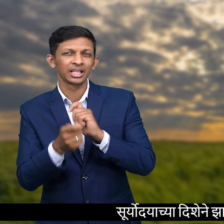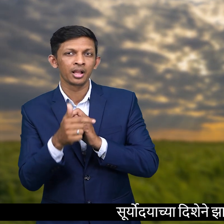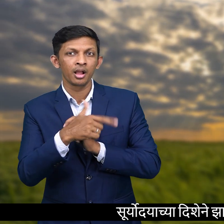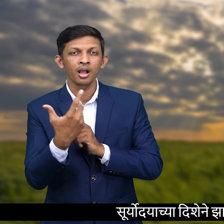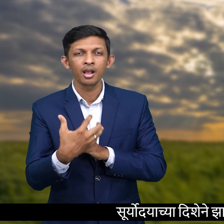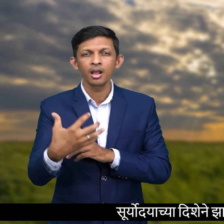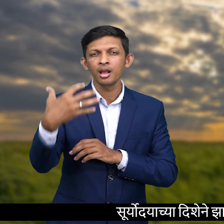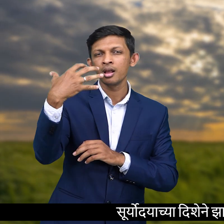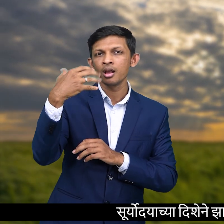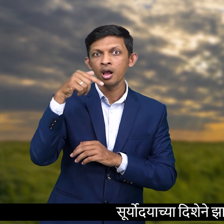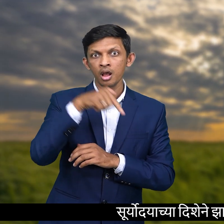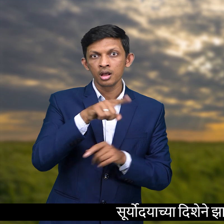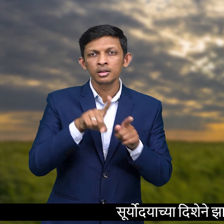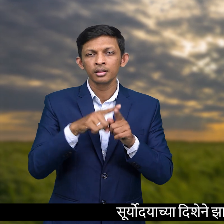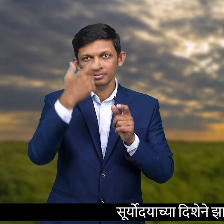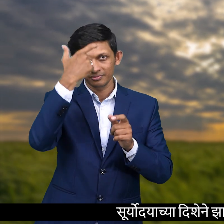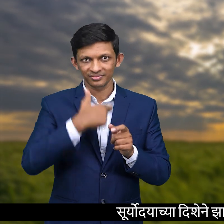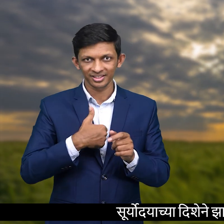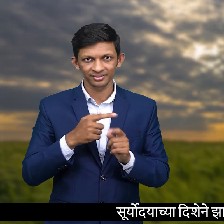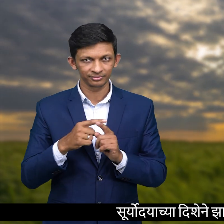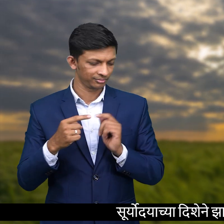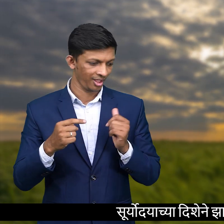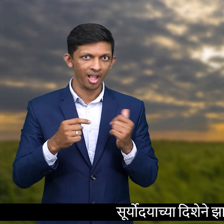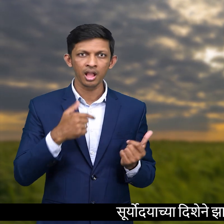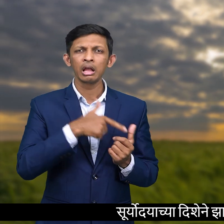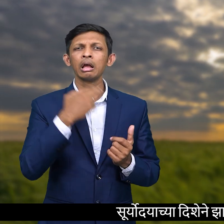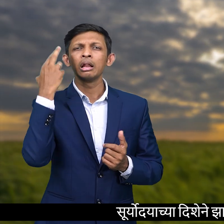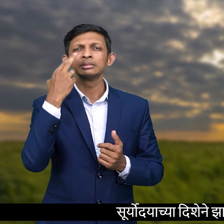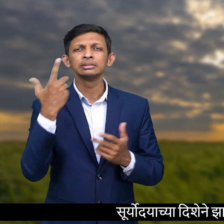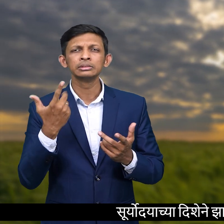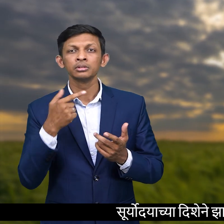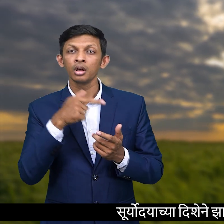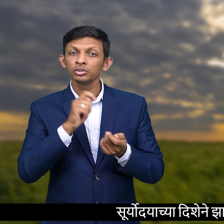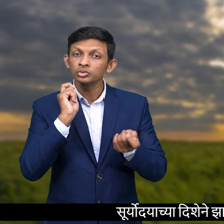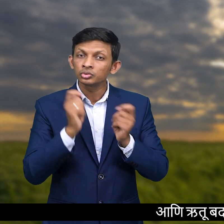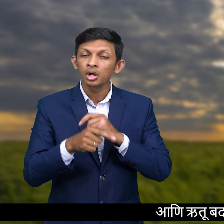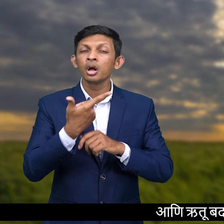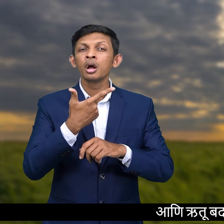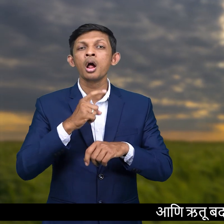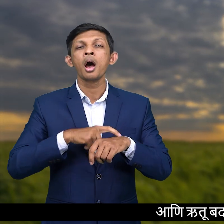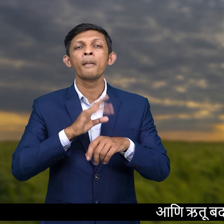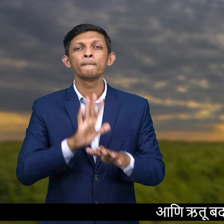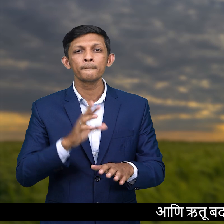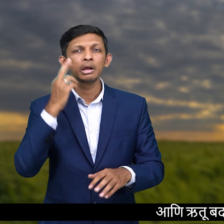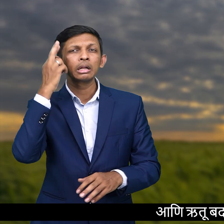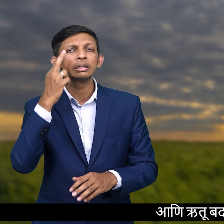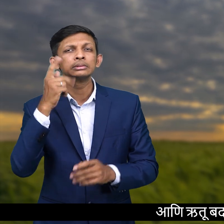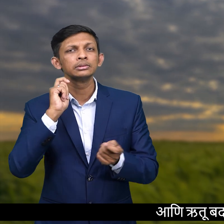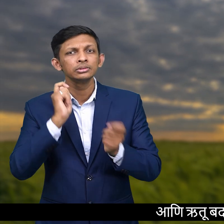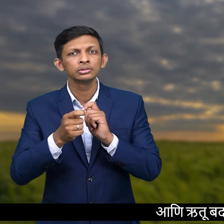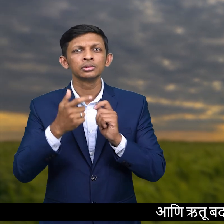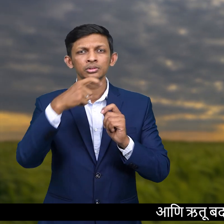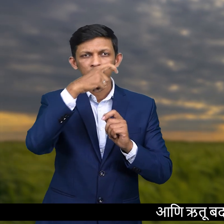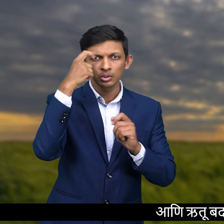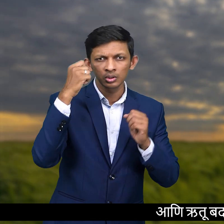सूर्योदयाच्या दिशेने झालेल्या या छोट्या बदलामुळे सावली हलते आणि ऋतू